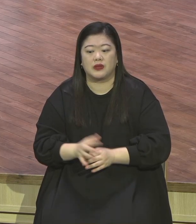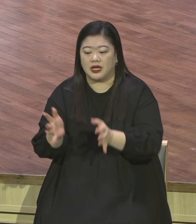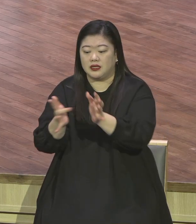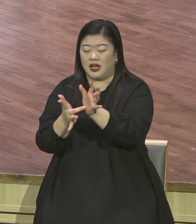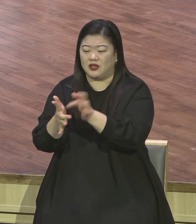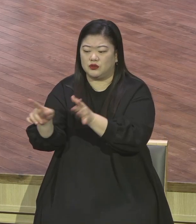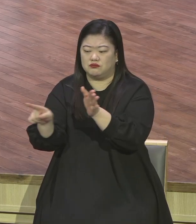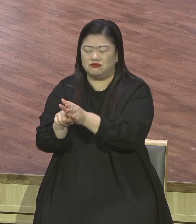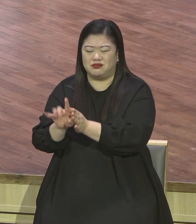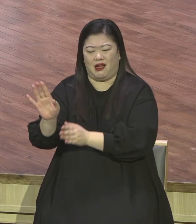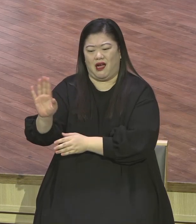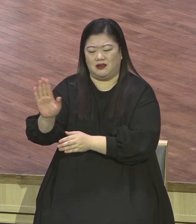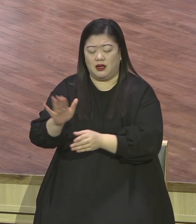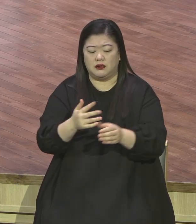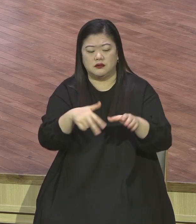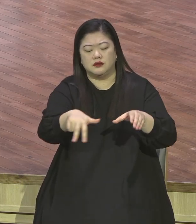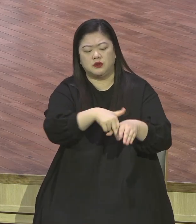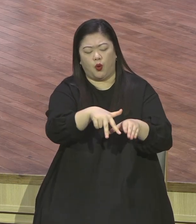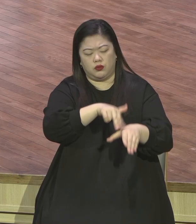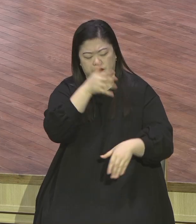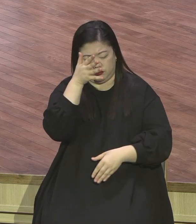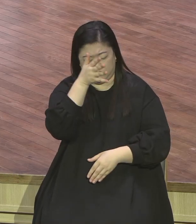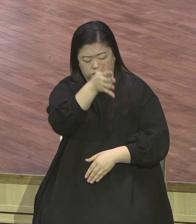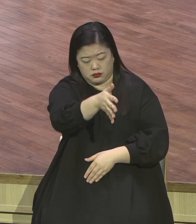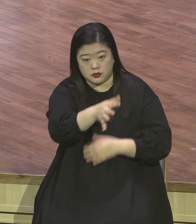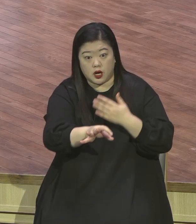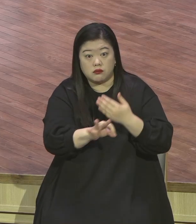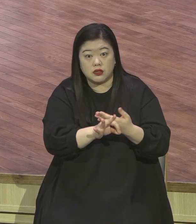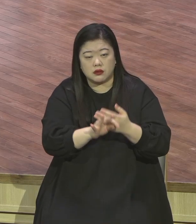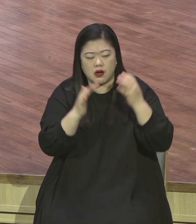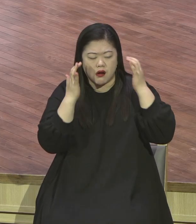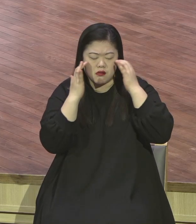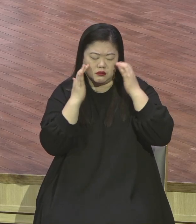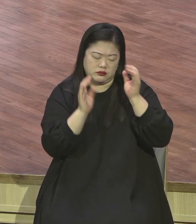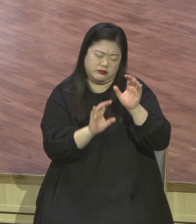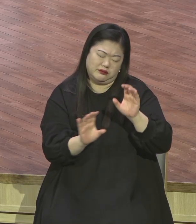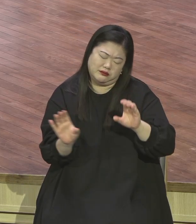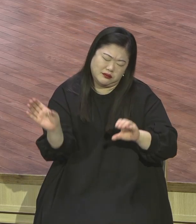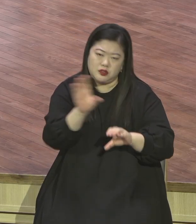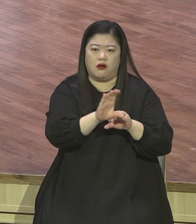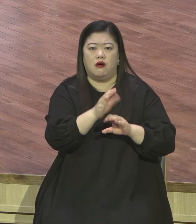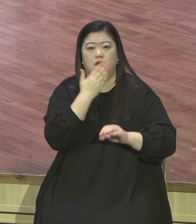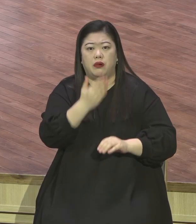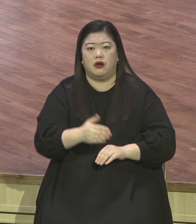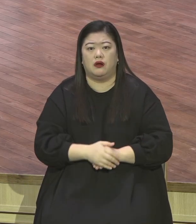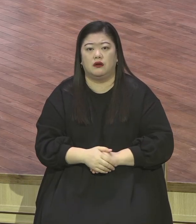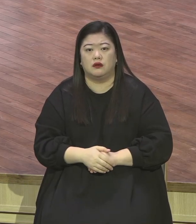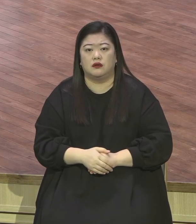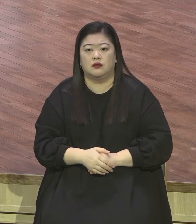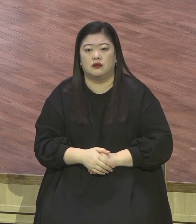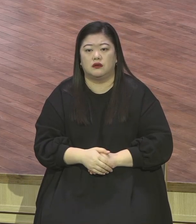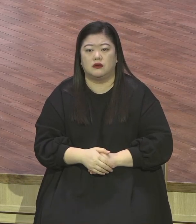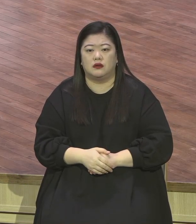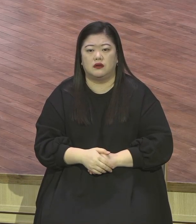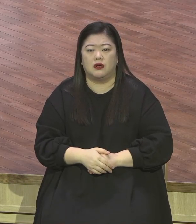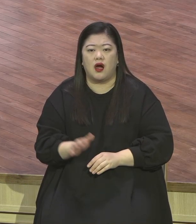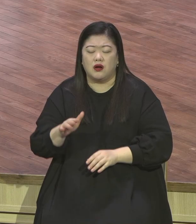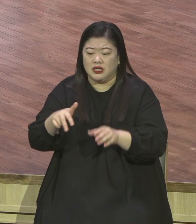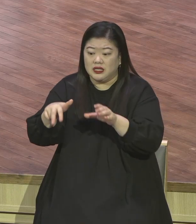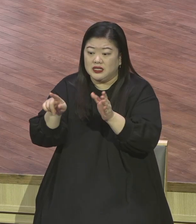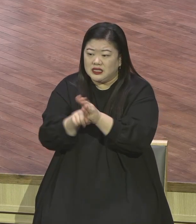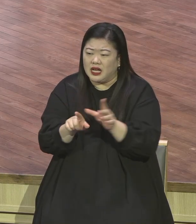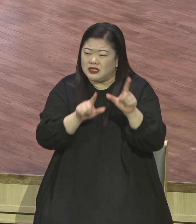하게 되면 오히려 가정된 고통을 받게 돼 있어요 신앙생활을 하면서 나 힘들어 나의 고통 종교입니다